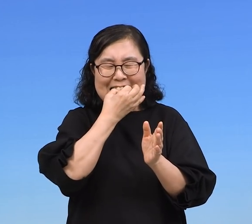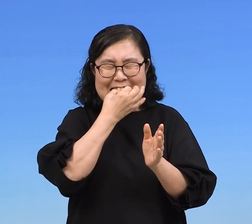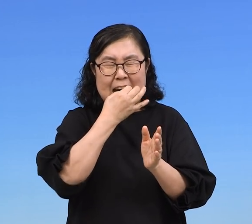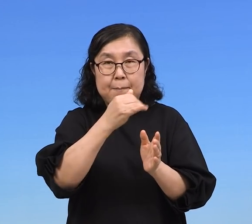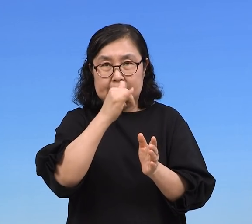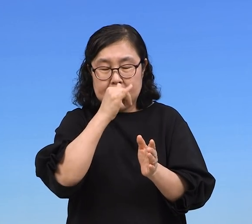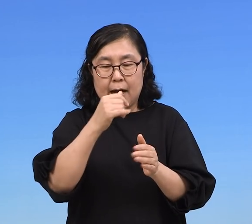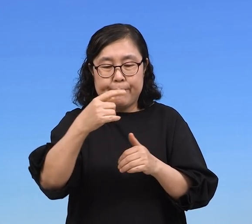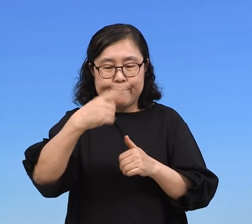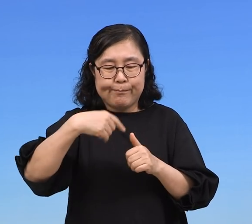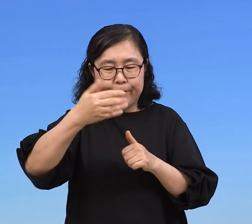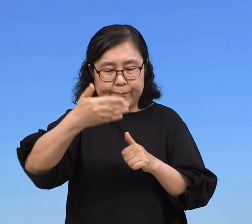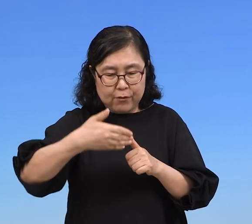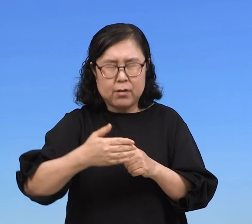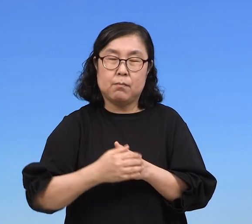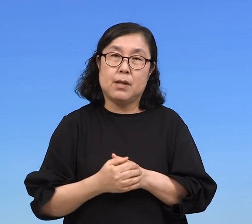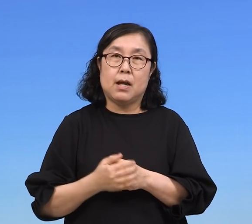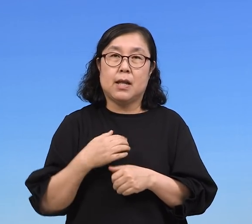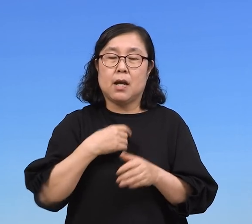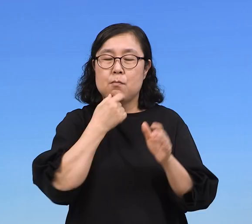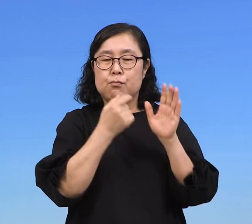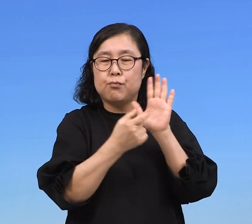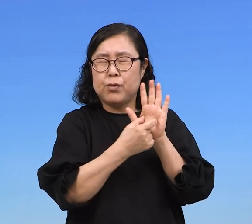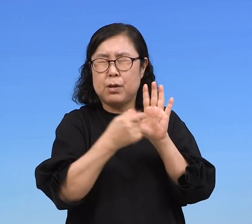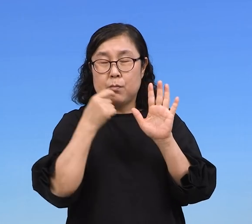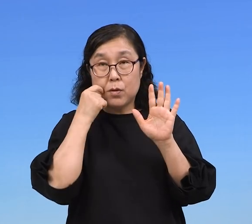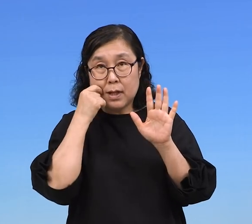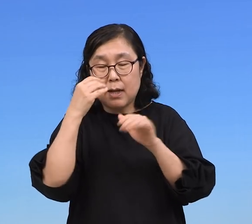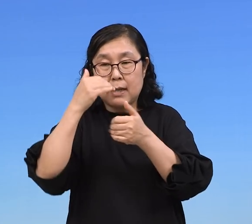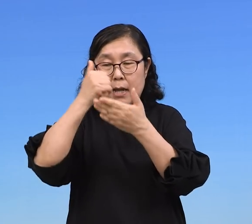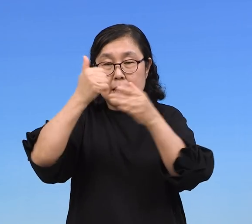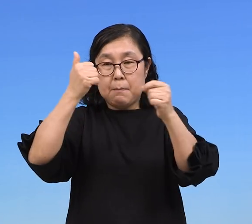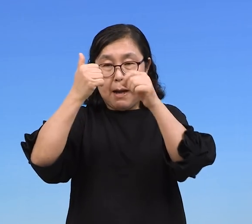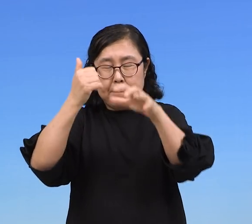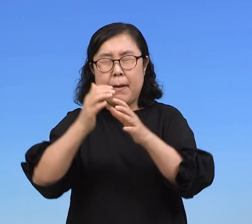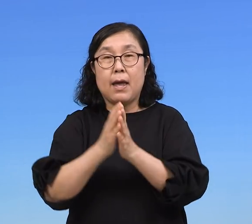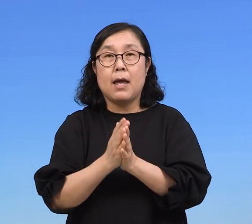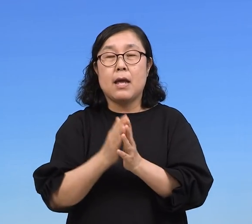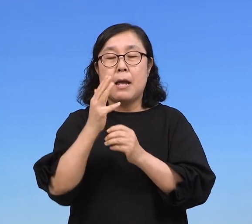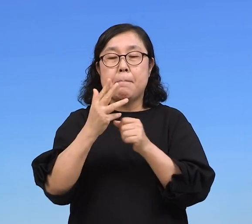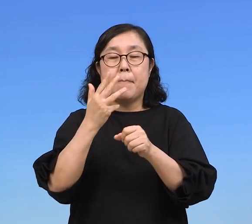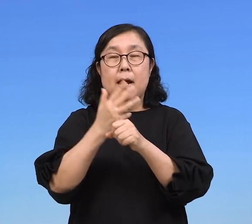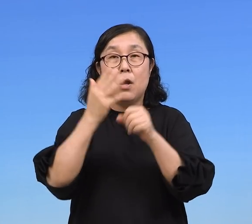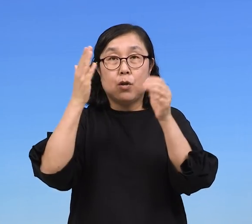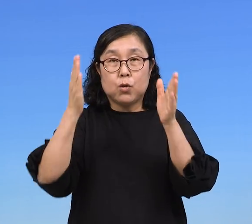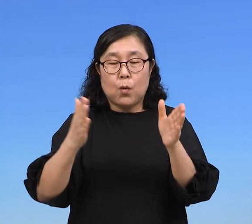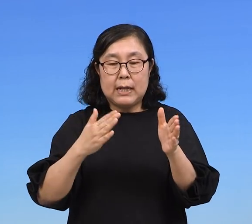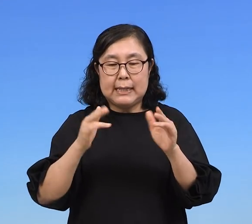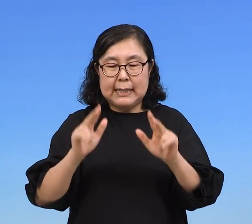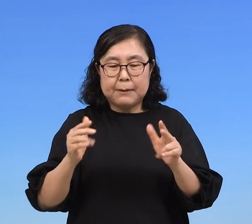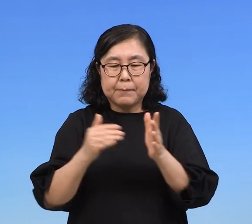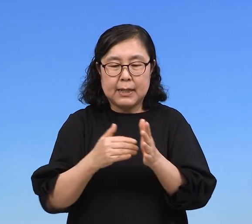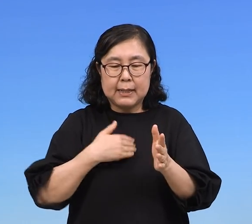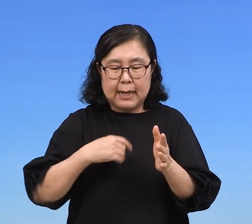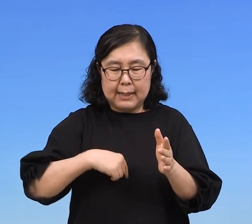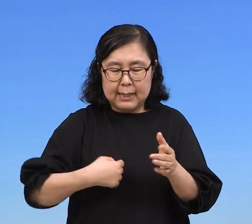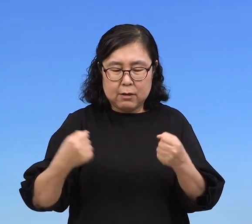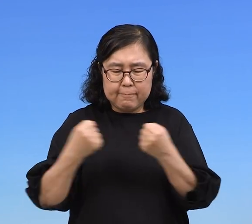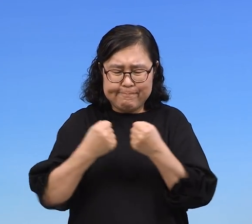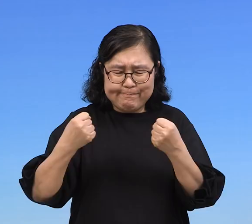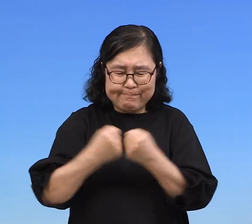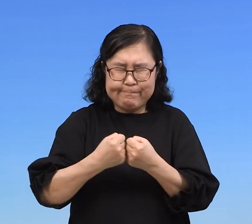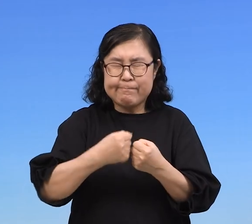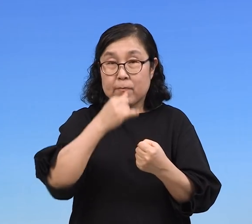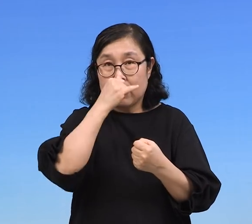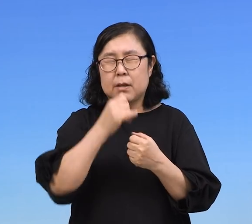탐심이 자리 잡고 있다는 거, 부인할 수 없는 하나님의 말씀 앞에 이 8년간 지금까지 싸워오고 있는